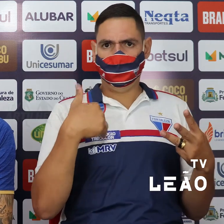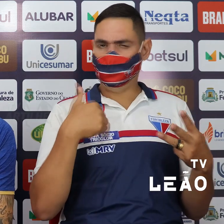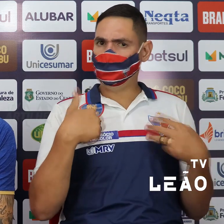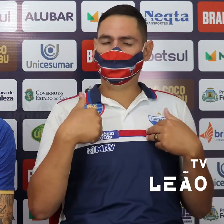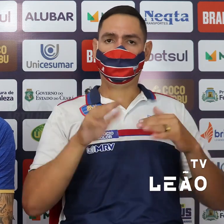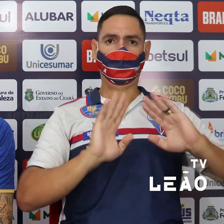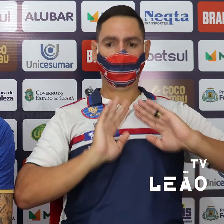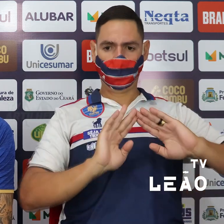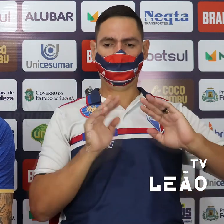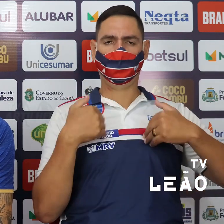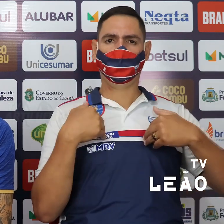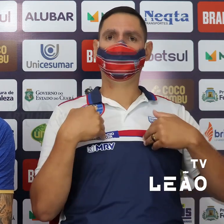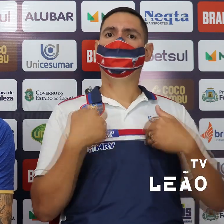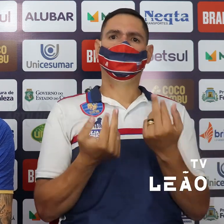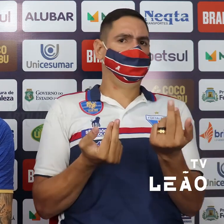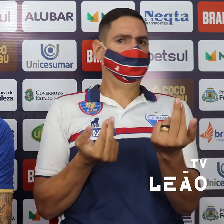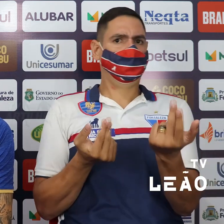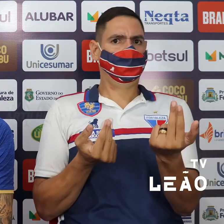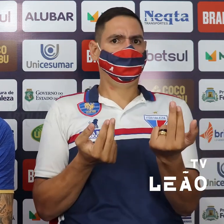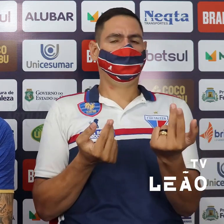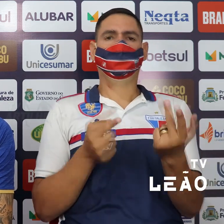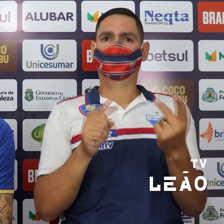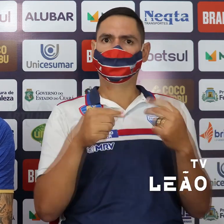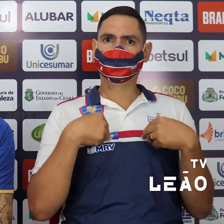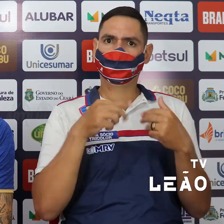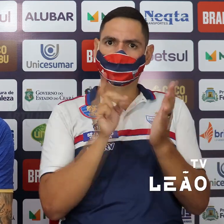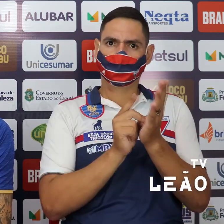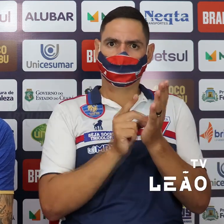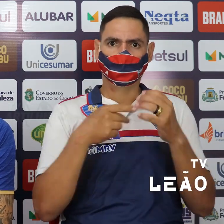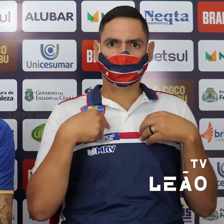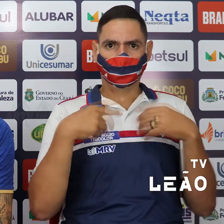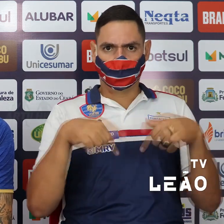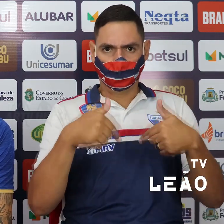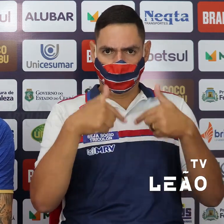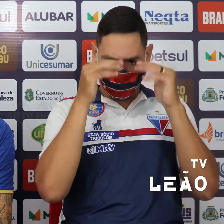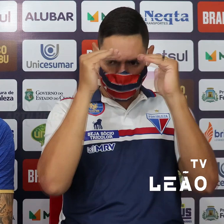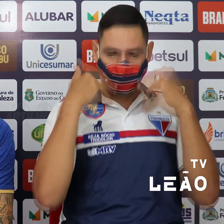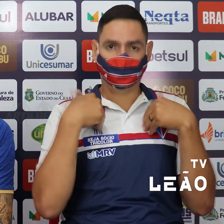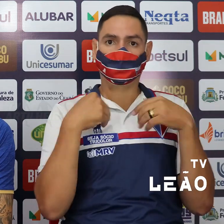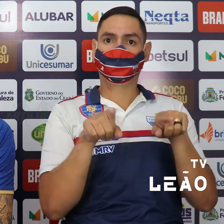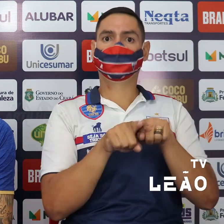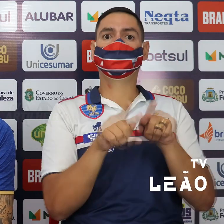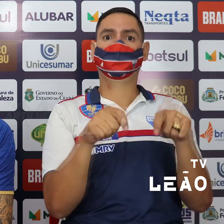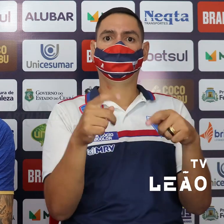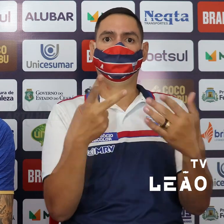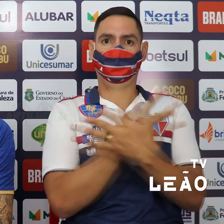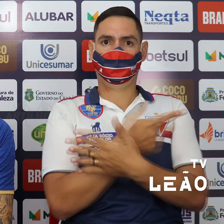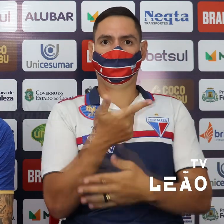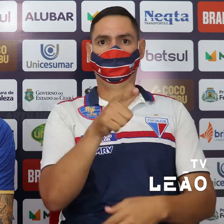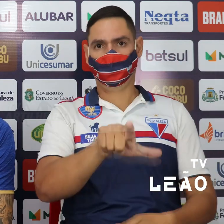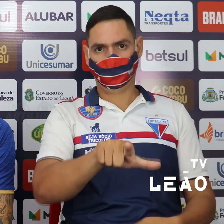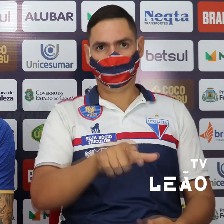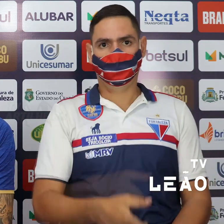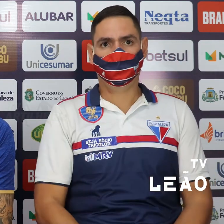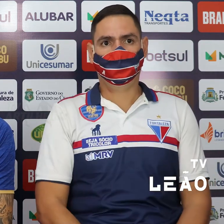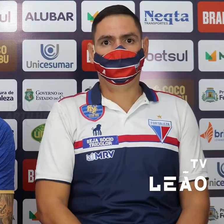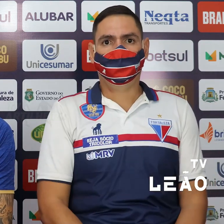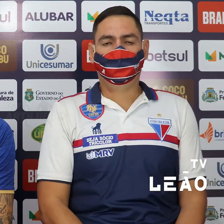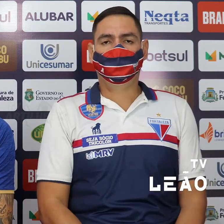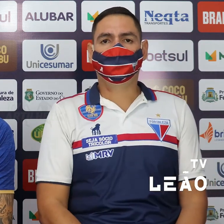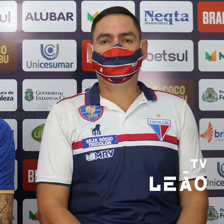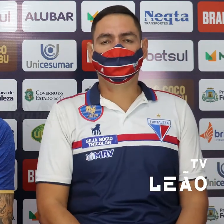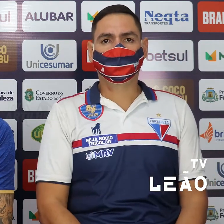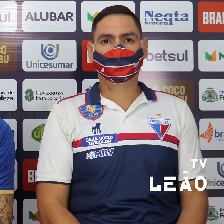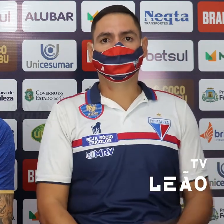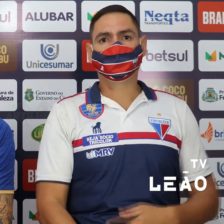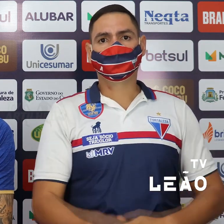mesma intensidade e claro que a gente vai nos doar ao máximo para que isso possa acontecer novamente. O Jorge Telmo, a